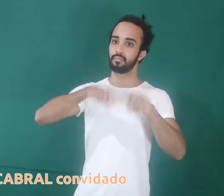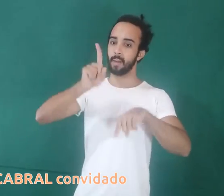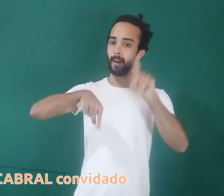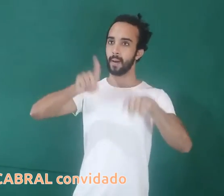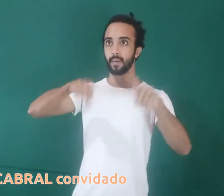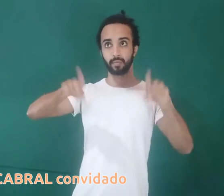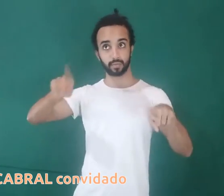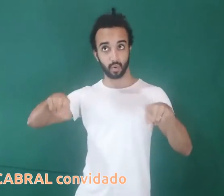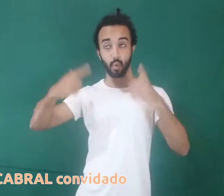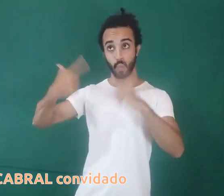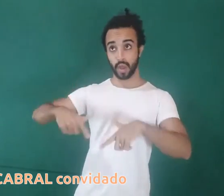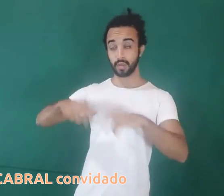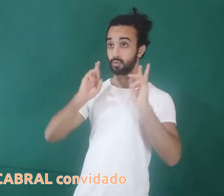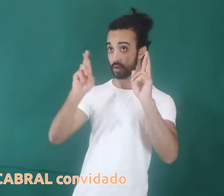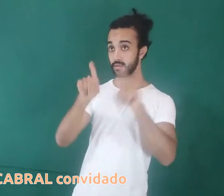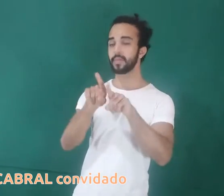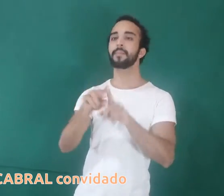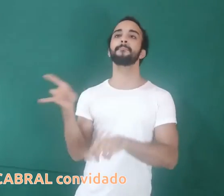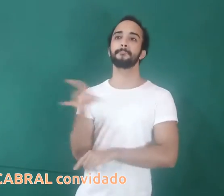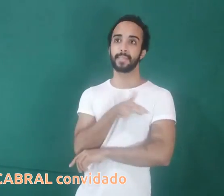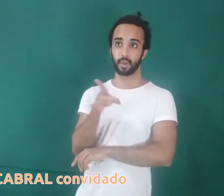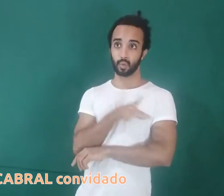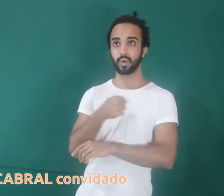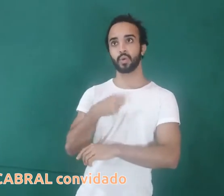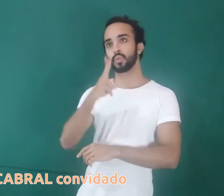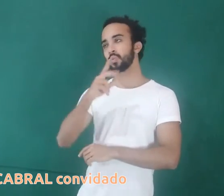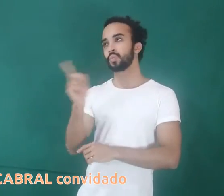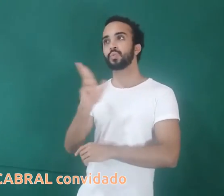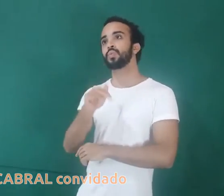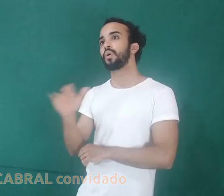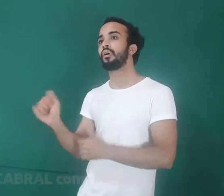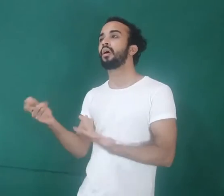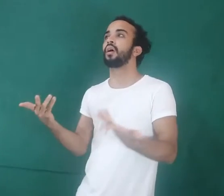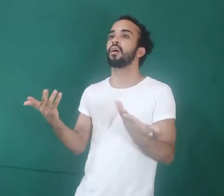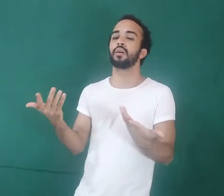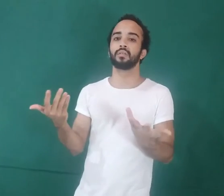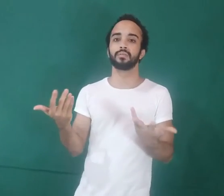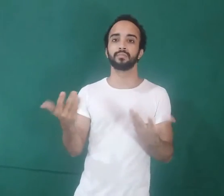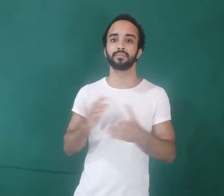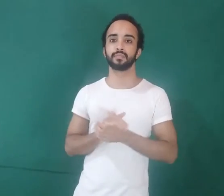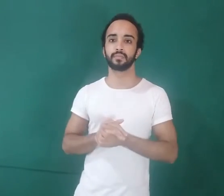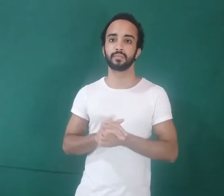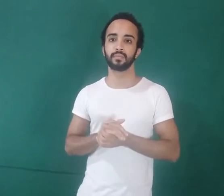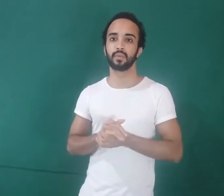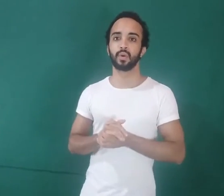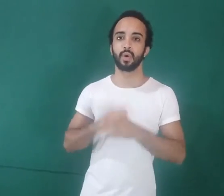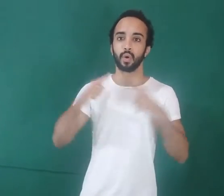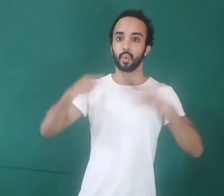medo. Eu nunca fico completamente em um lugar só de esperança, um lugar só de medo. Rola